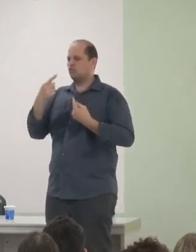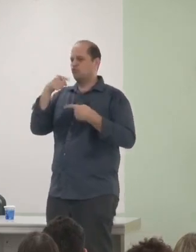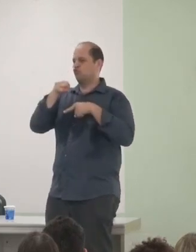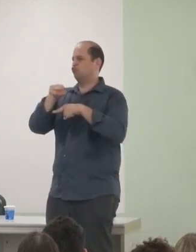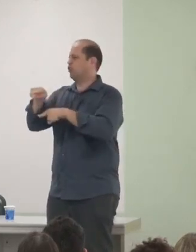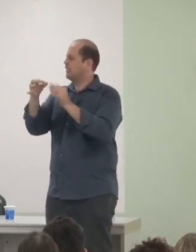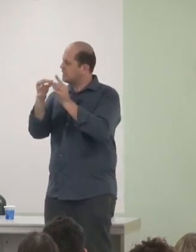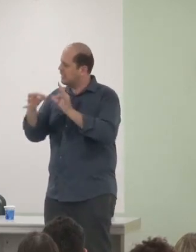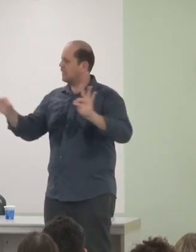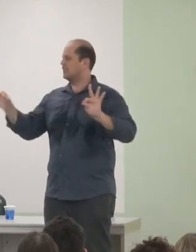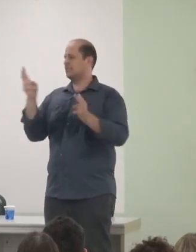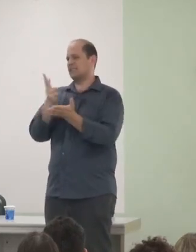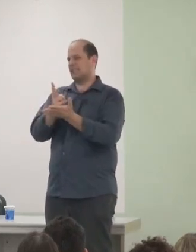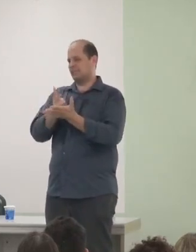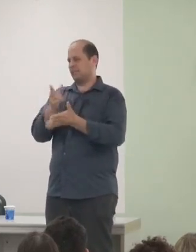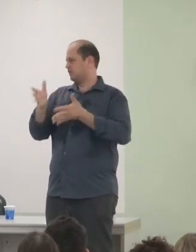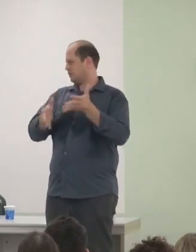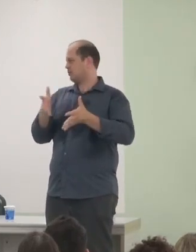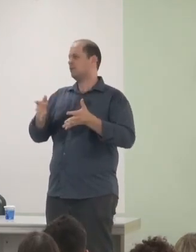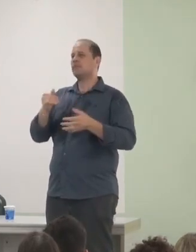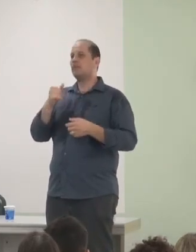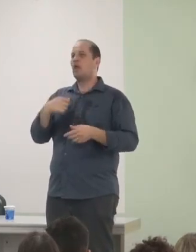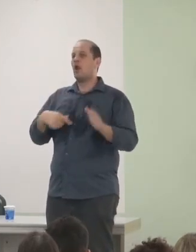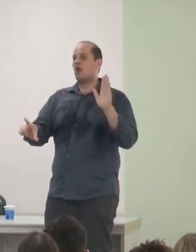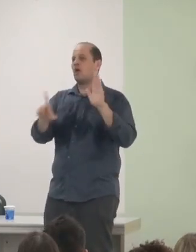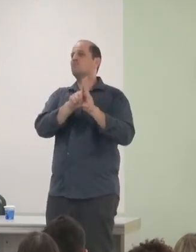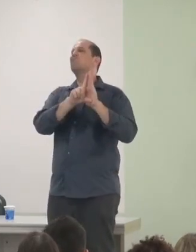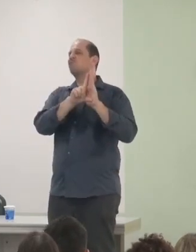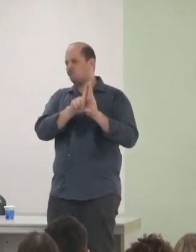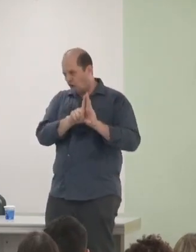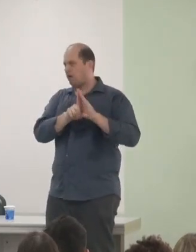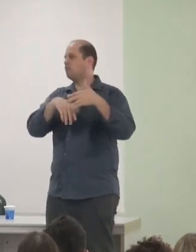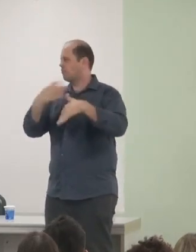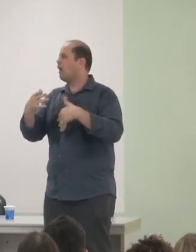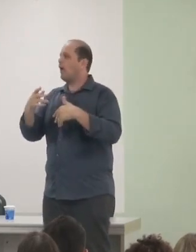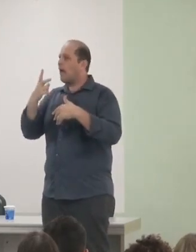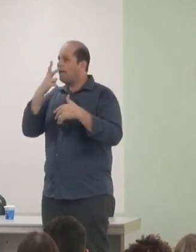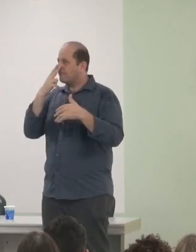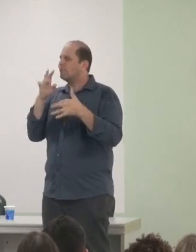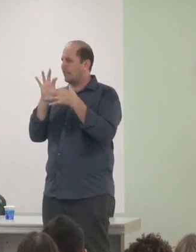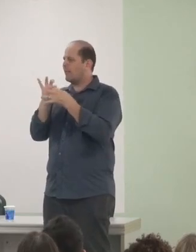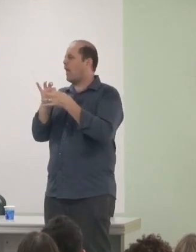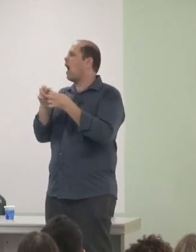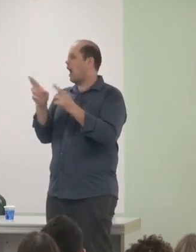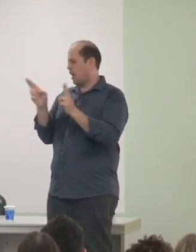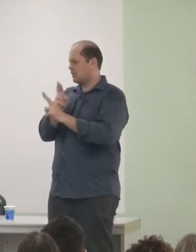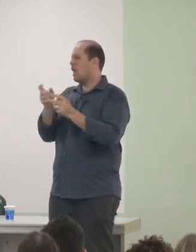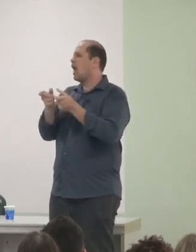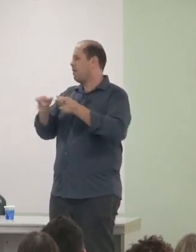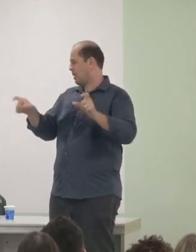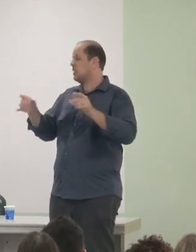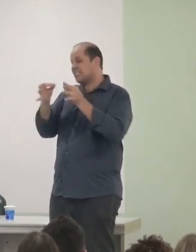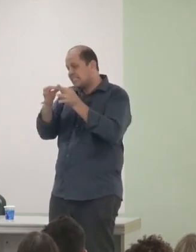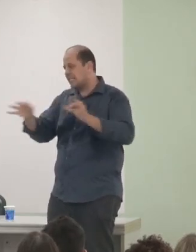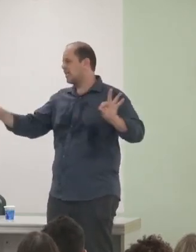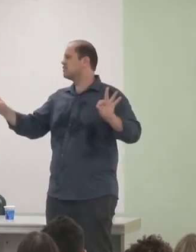eles acontecem, inclusive, concomitantemente, a ação bucal com a ação manual. Então, por exemplo, essa lei já foi promulgada, isso